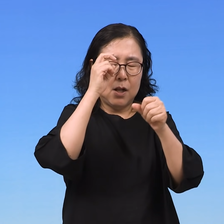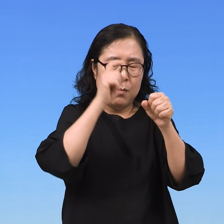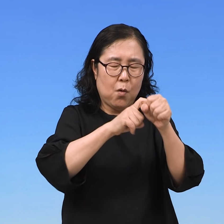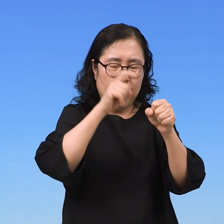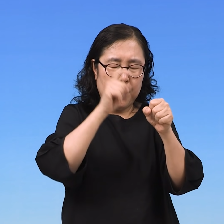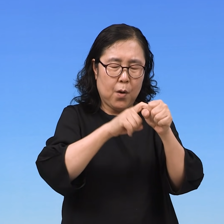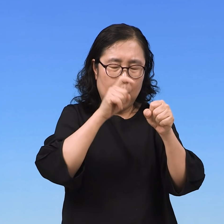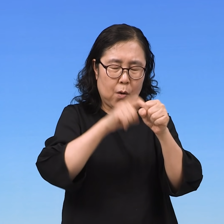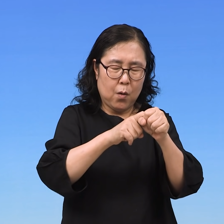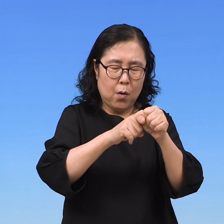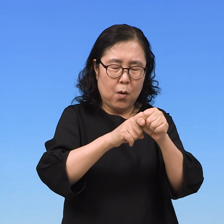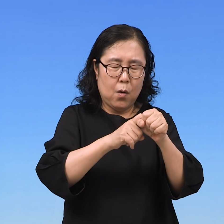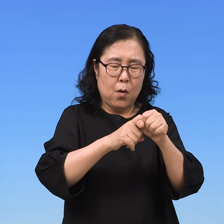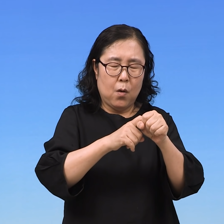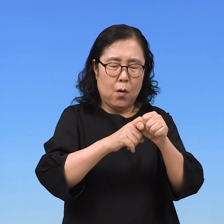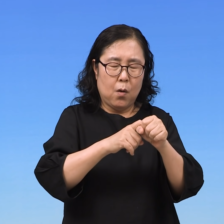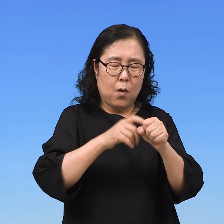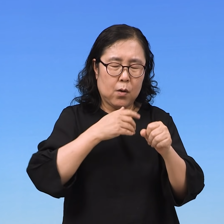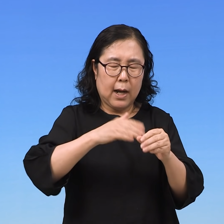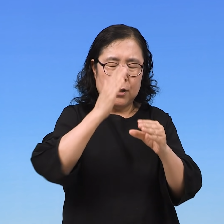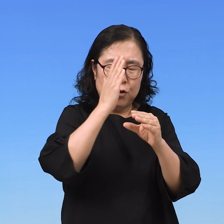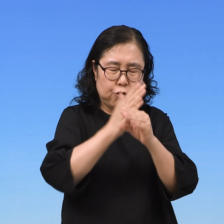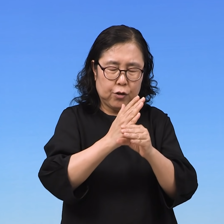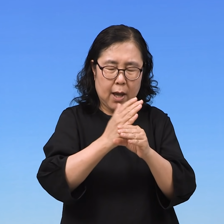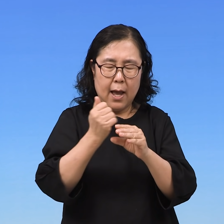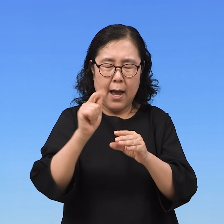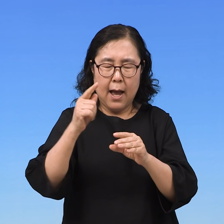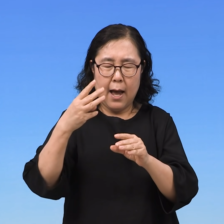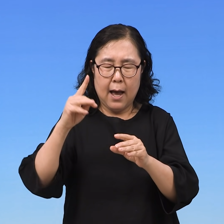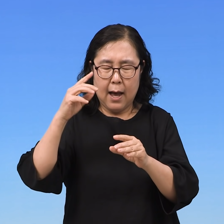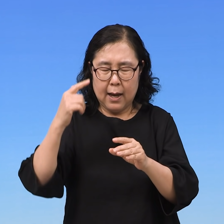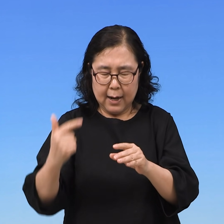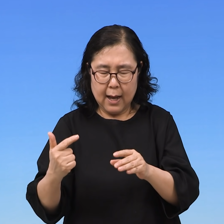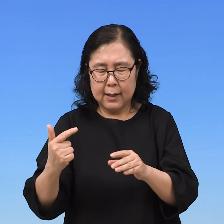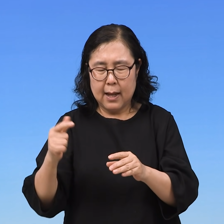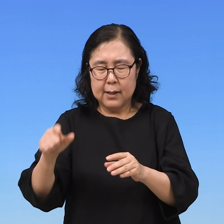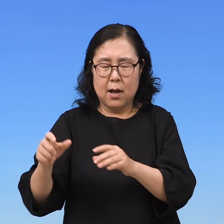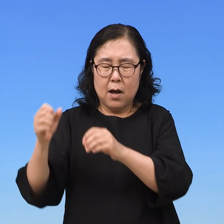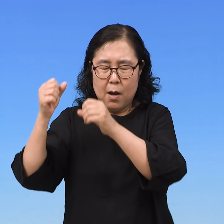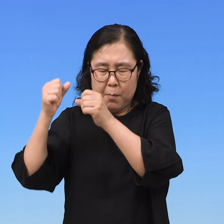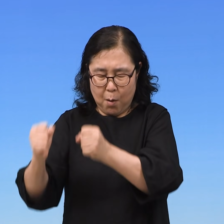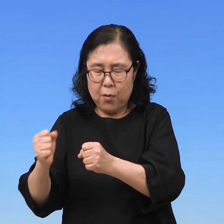달려가던 아브라함이 그만 도중에 하란에서도